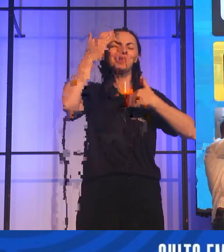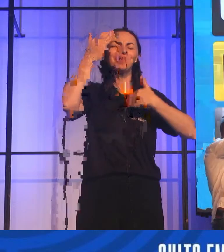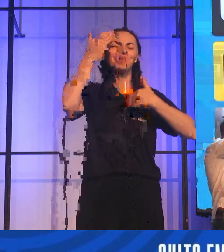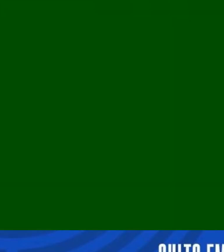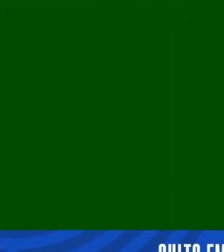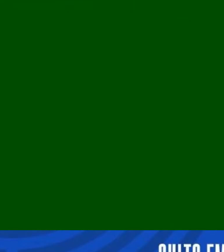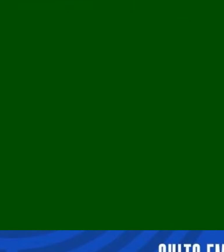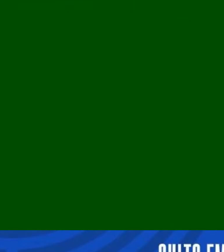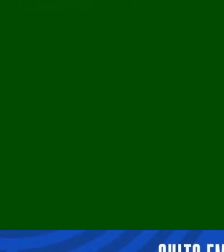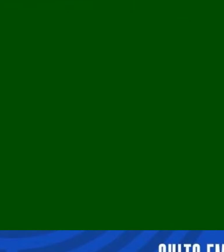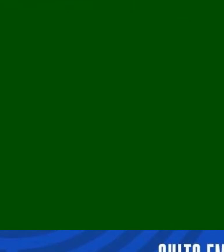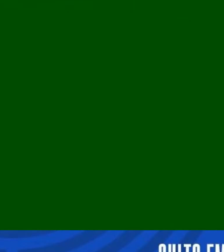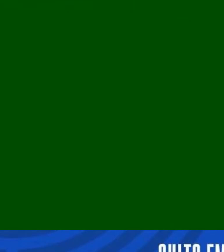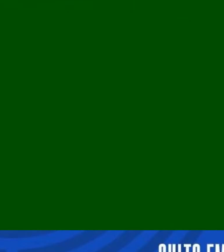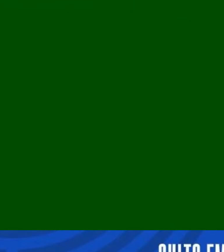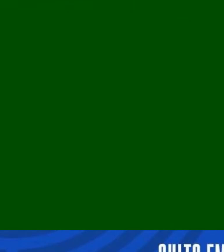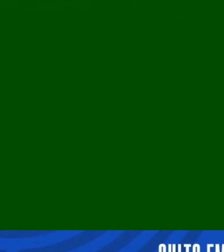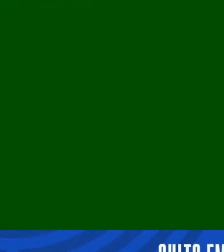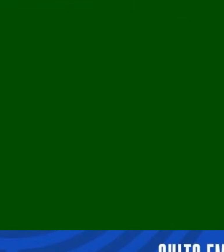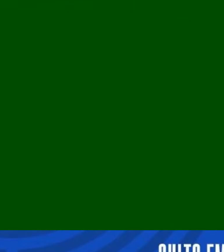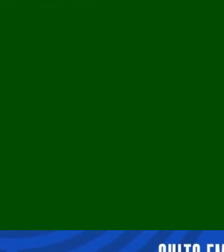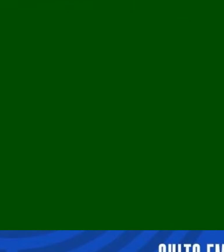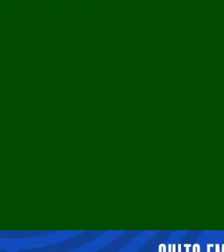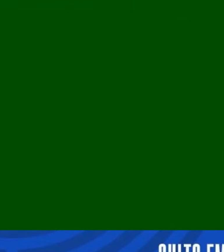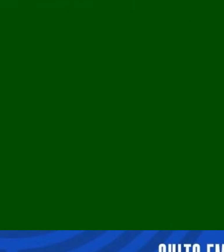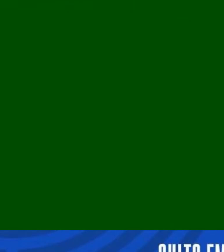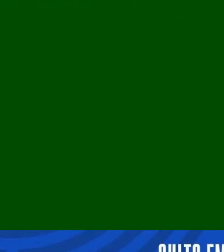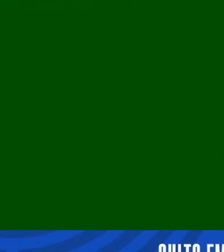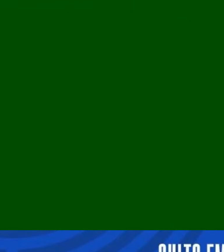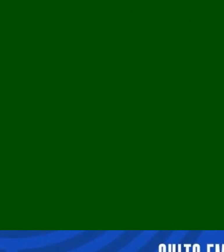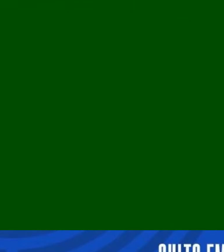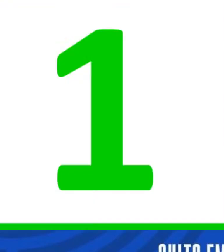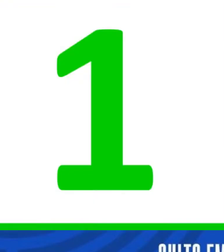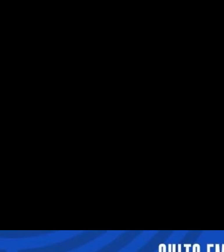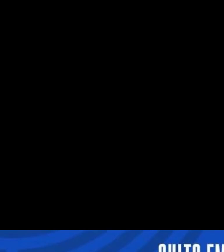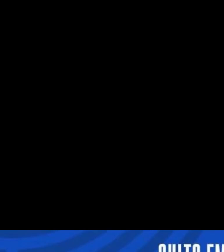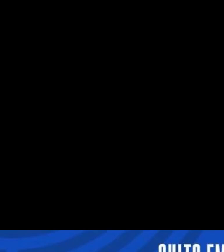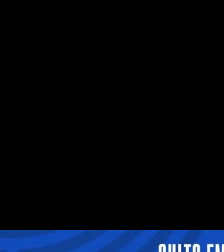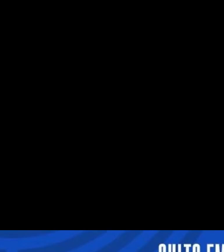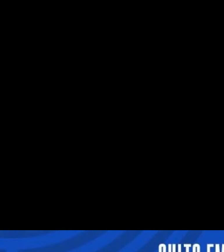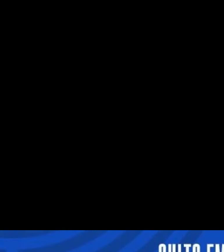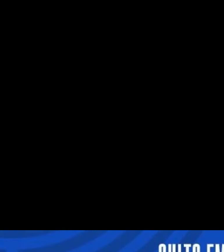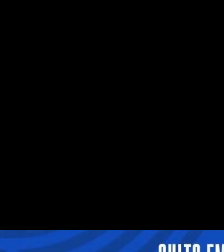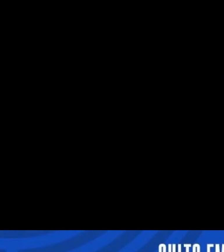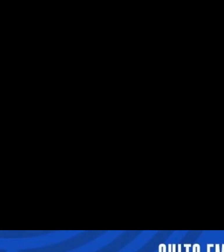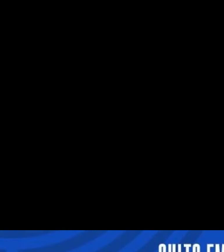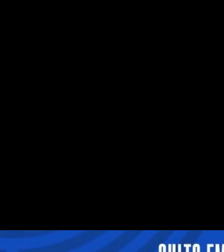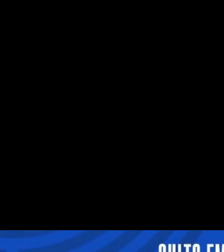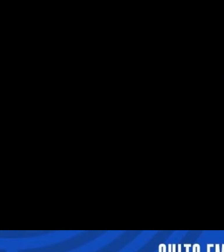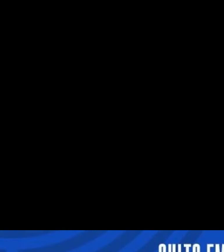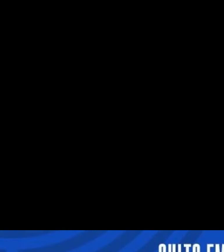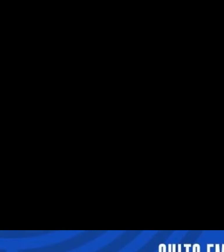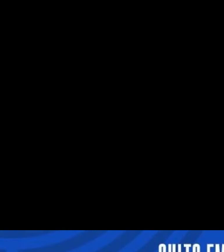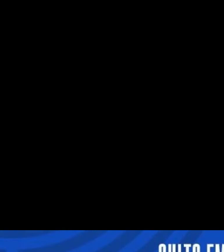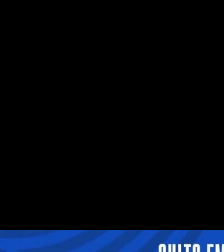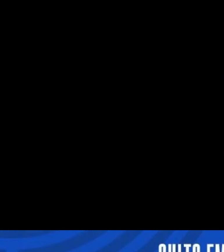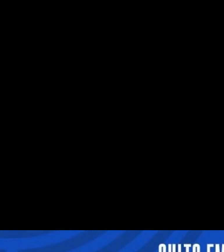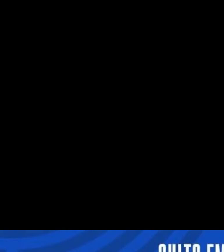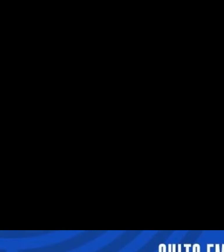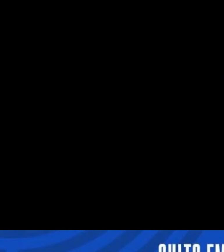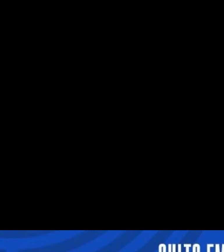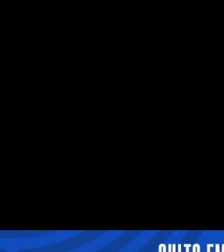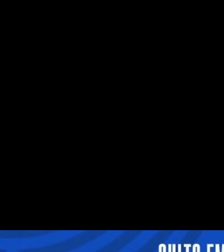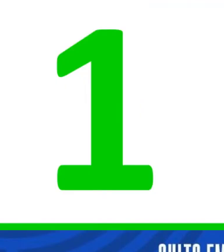Foi um prazer estar com vocês. O nosso desejo é que vocês tenham uma boa semana e não se esqueçam, as reações é o que revelam quem você é.